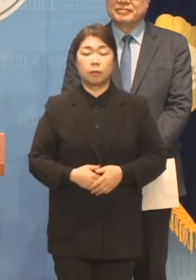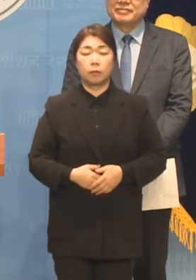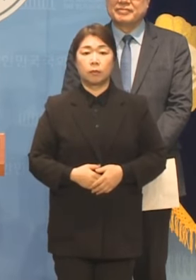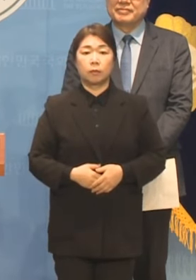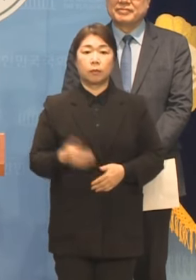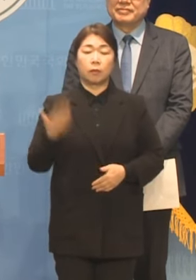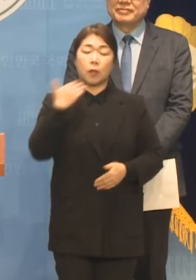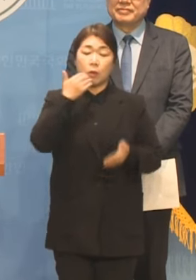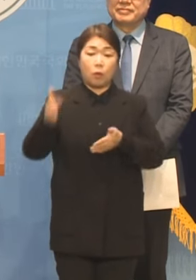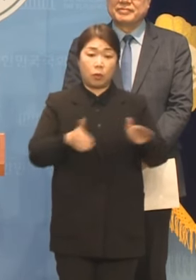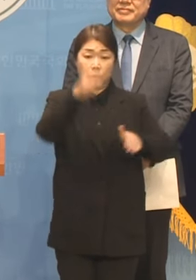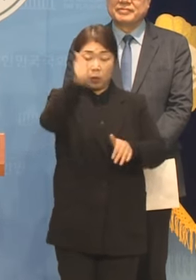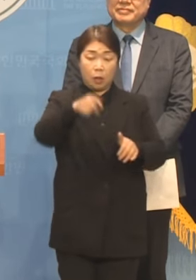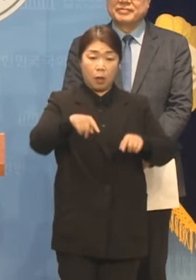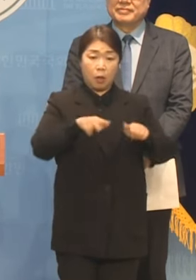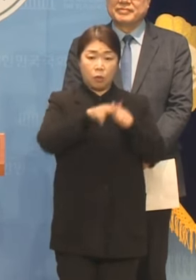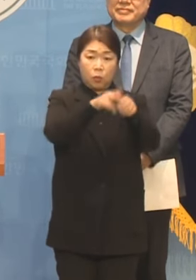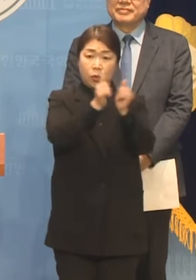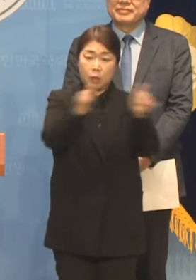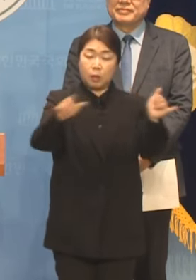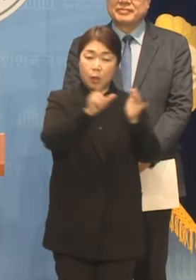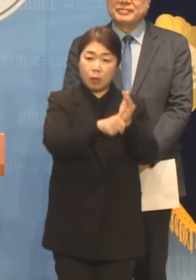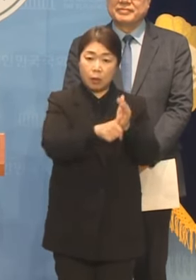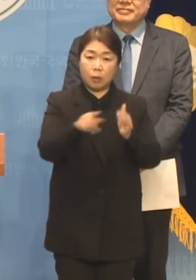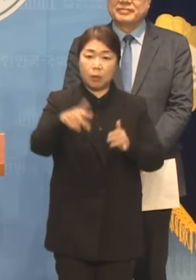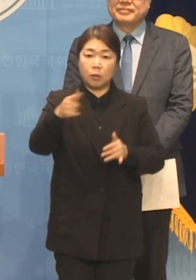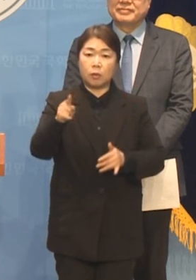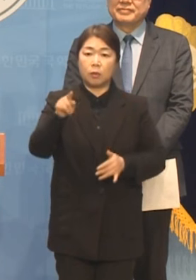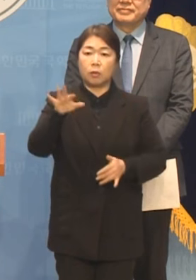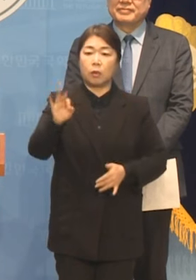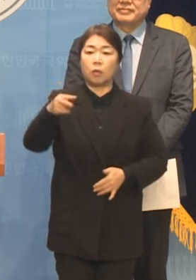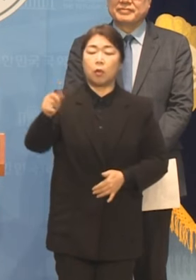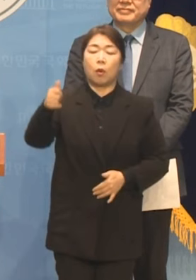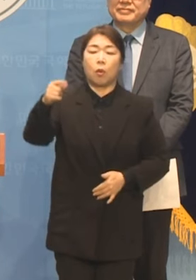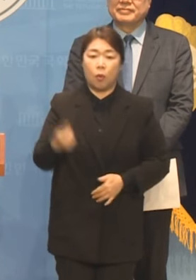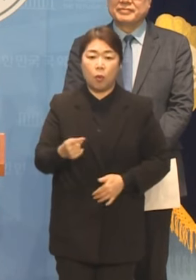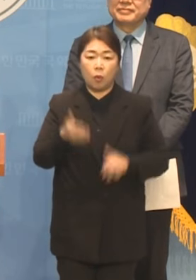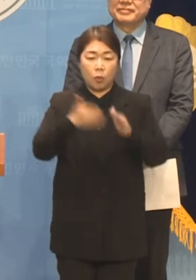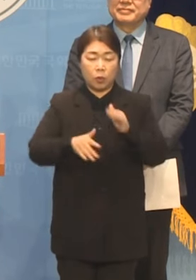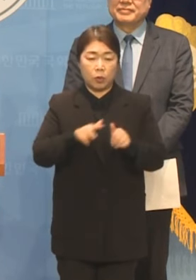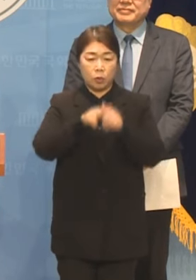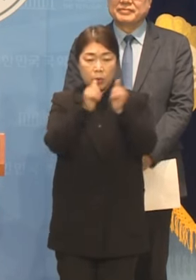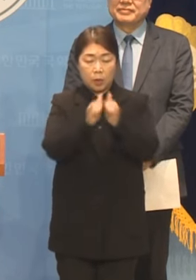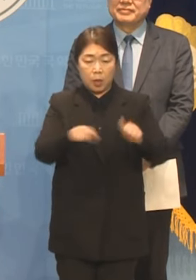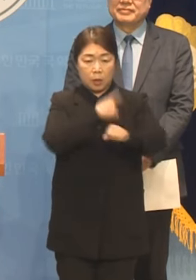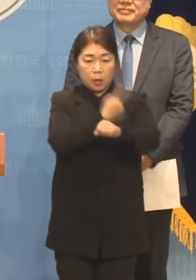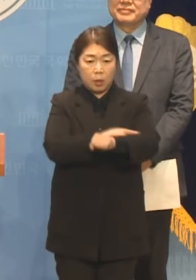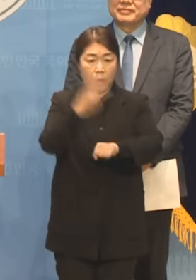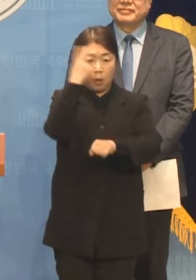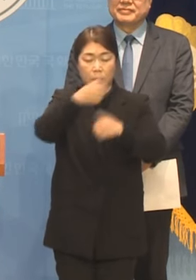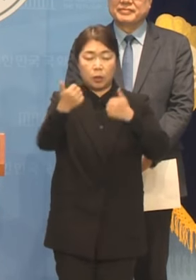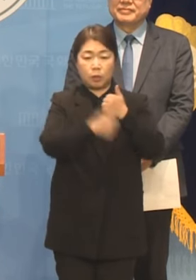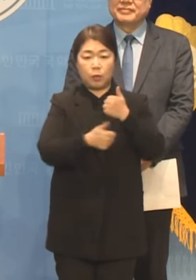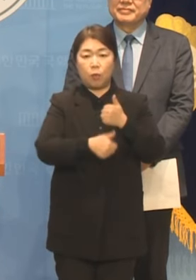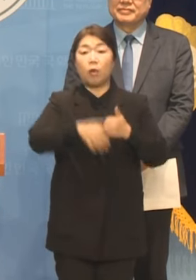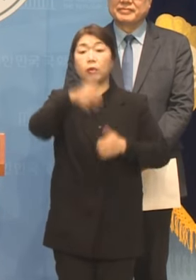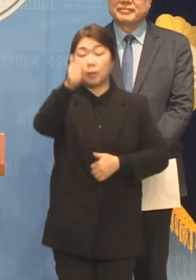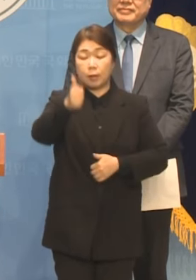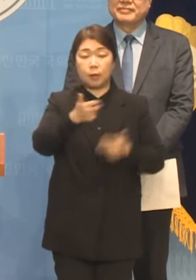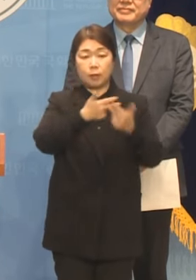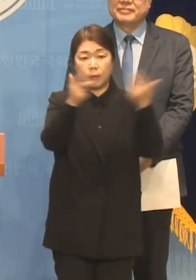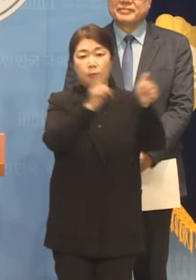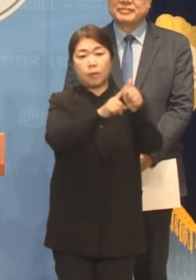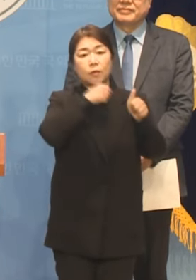지난 경기도지사 후보 시절에는 당시 정성호 공직후보 자격 심사 위원장은 이재명 당대표가